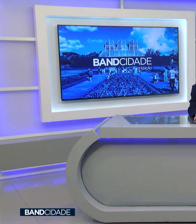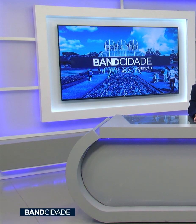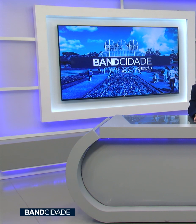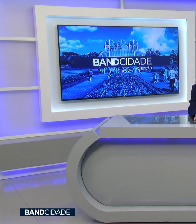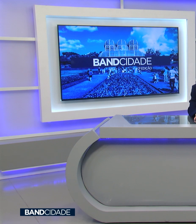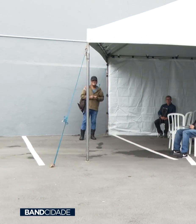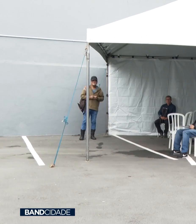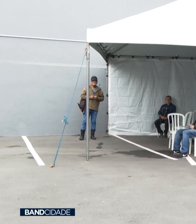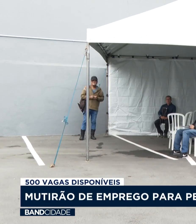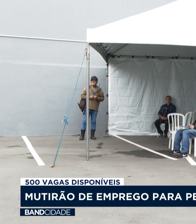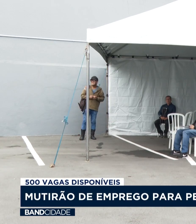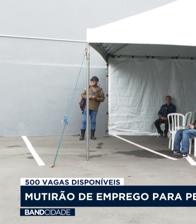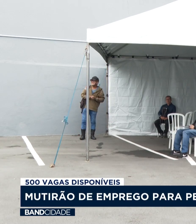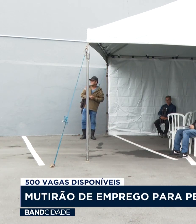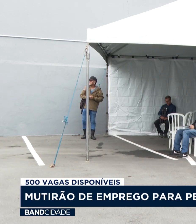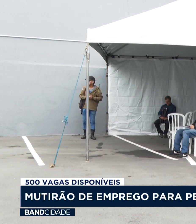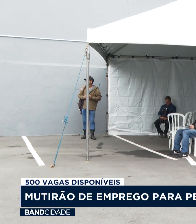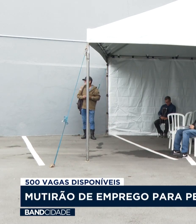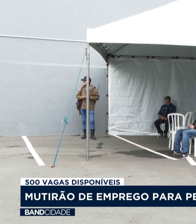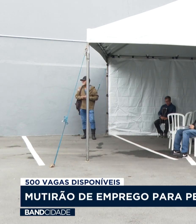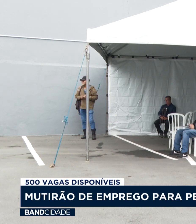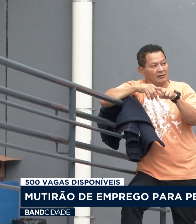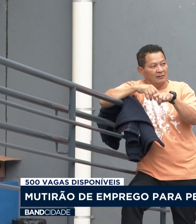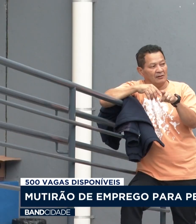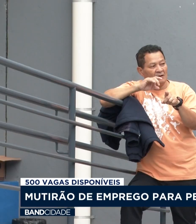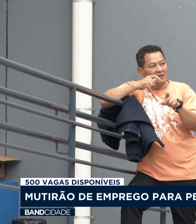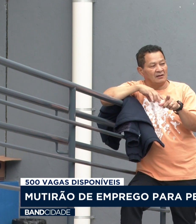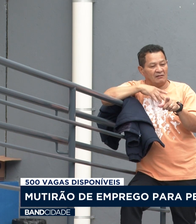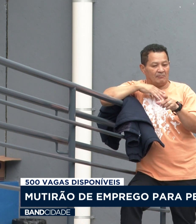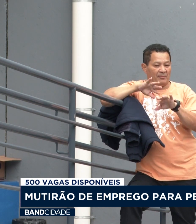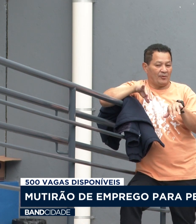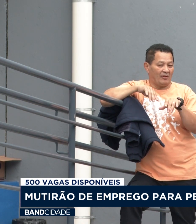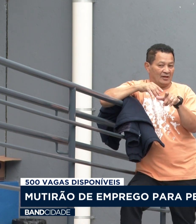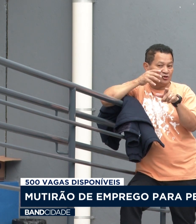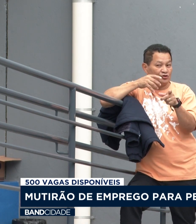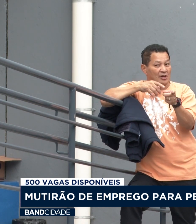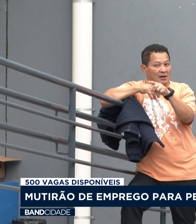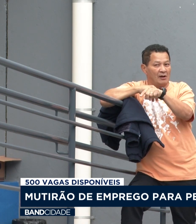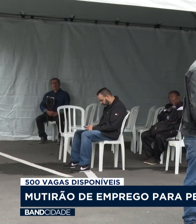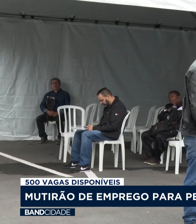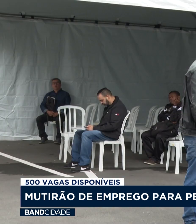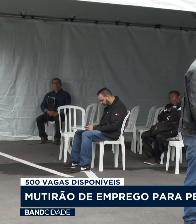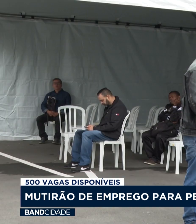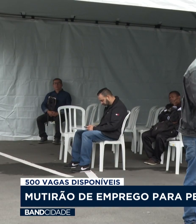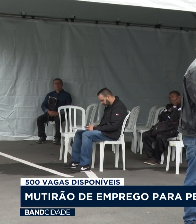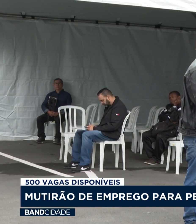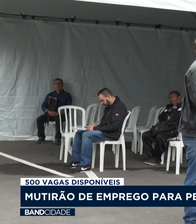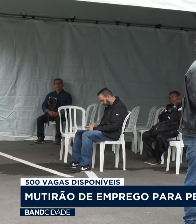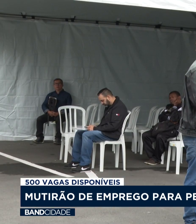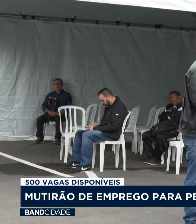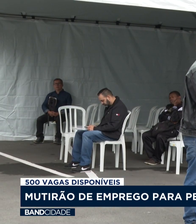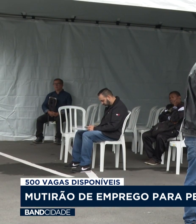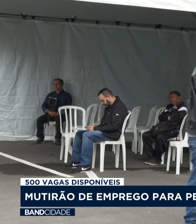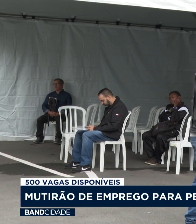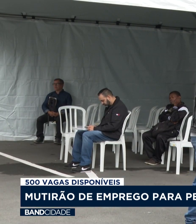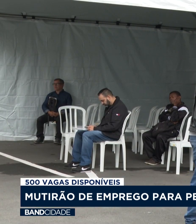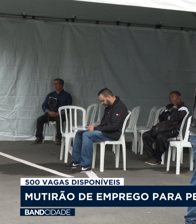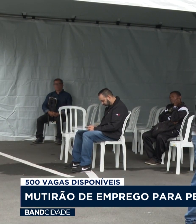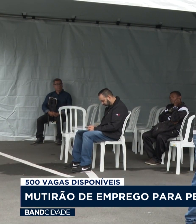Ertal. As entrevistas são realizadas no Departamento dos Direitos da Pessoa com Deficiência no bairro Cristo Rei, em